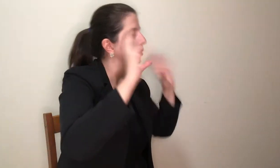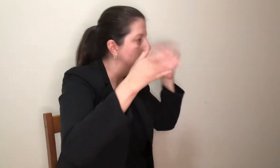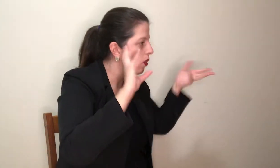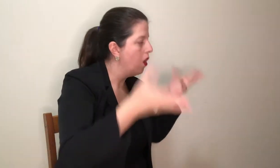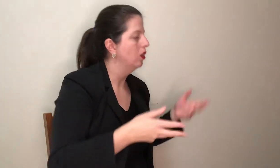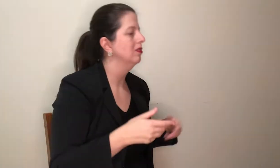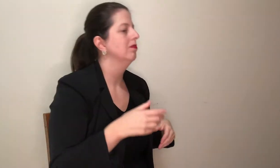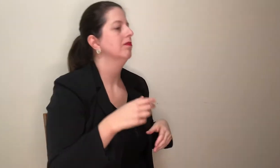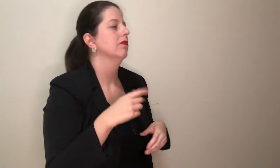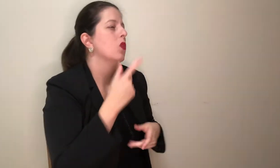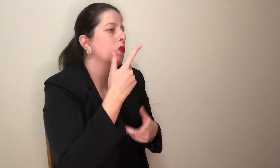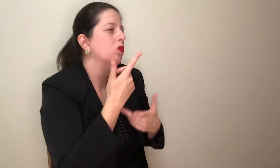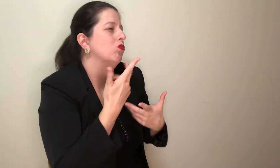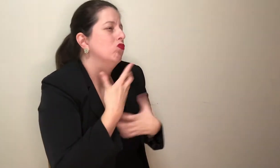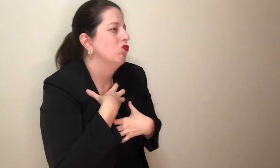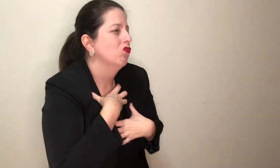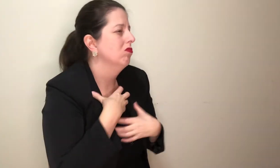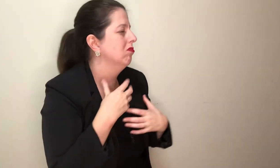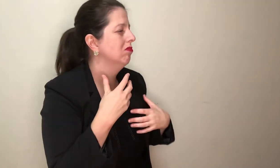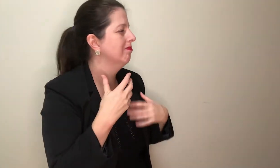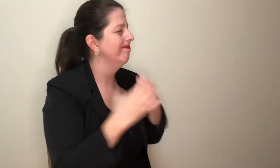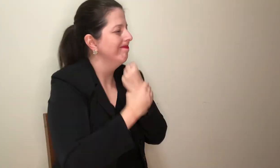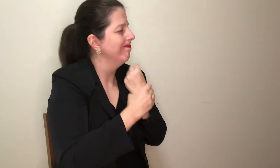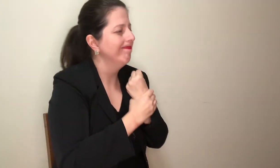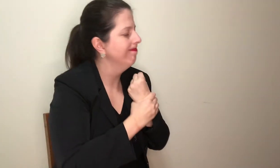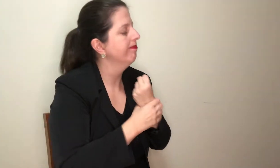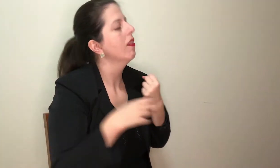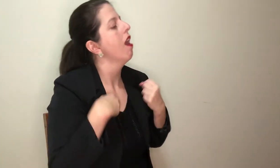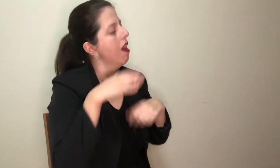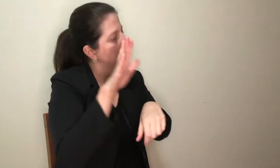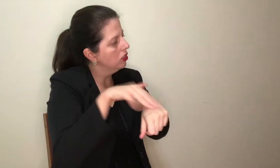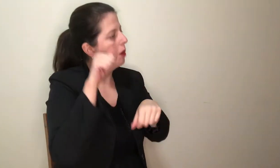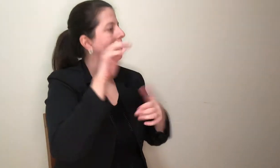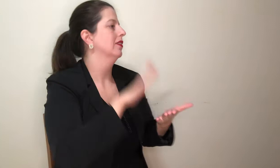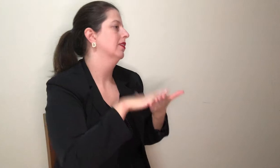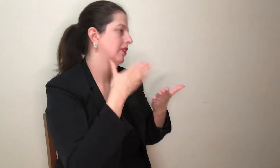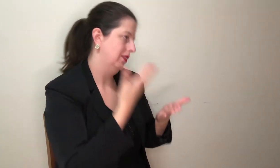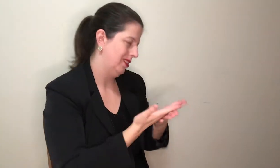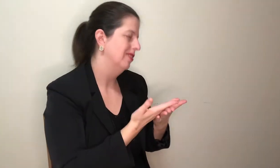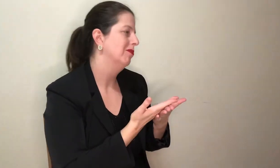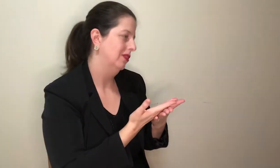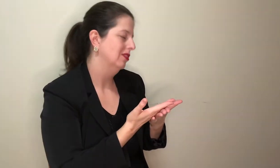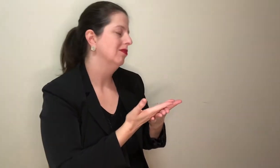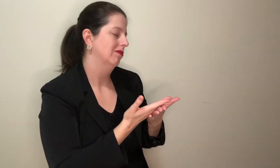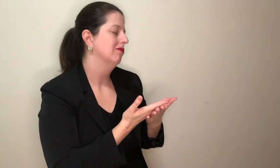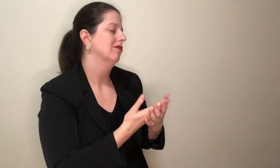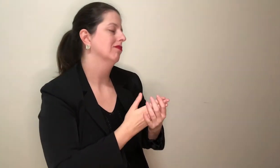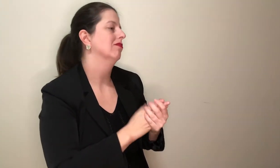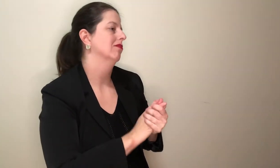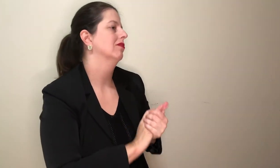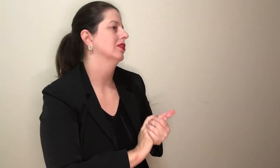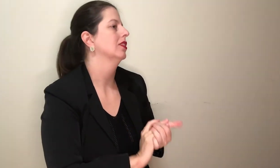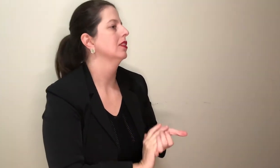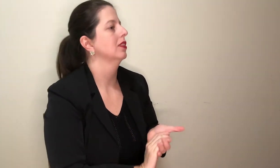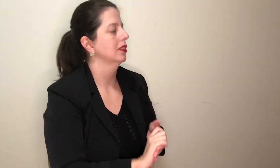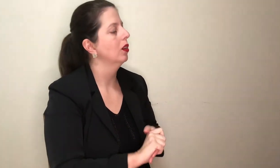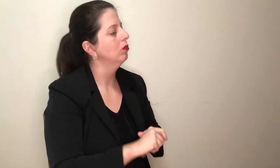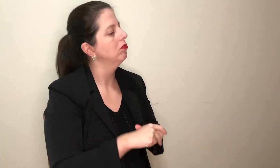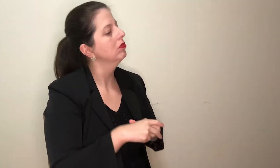escrevi, aí eu chamo a intérprete. Então, depende de cada momento. Aí eu sempre tenho um